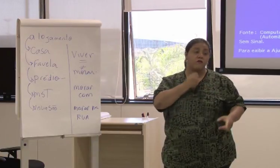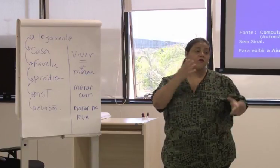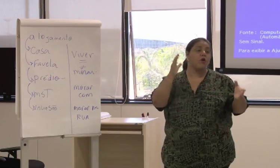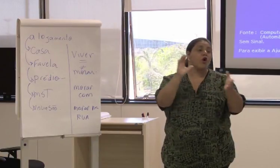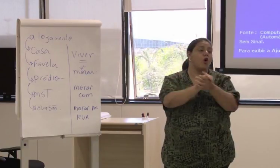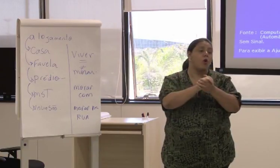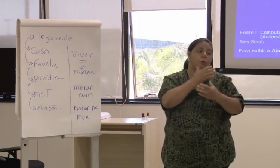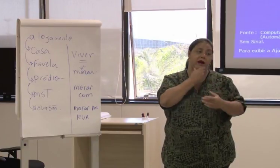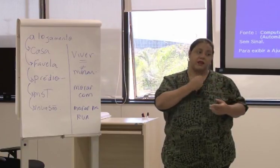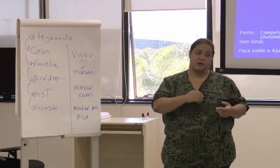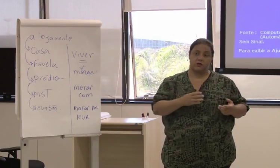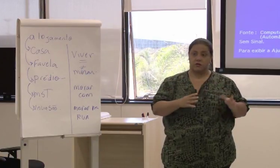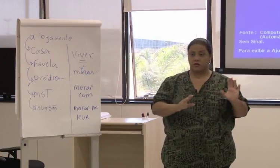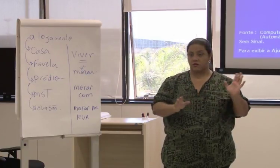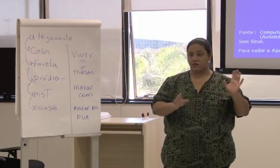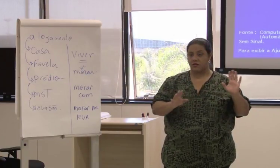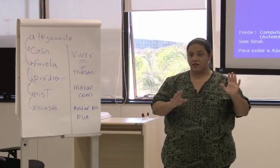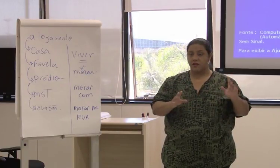vivo com o marido.